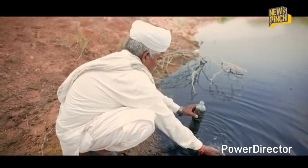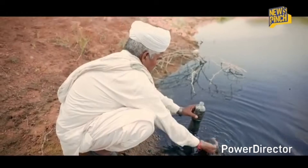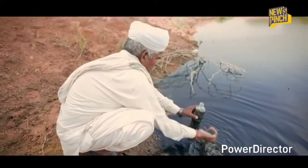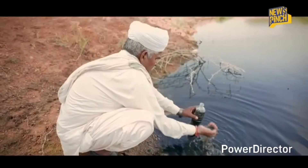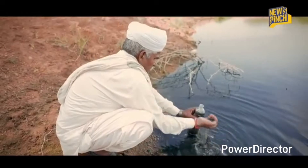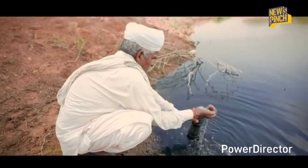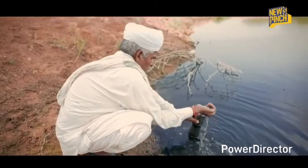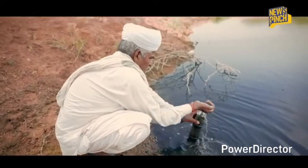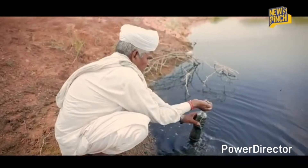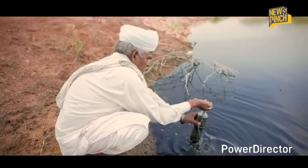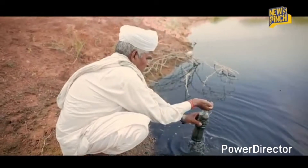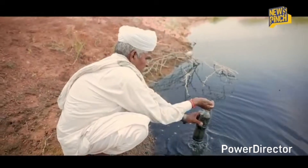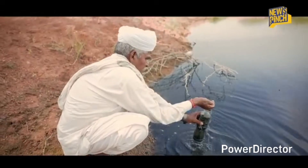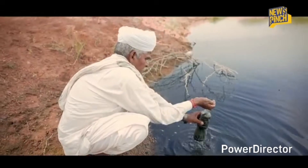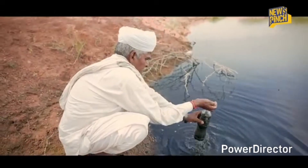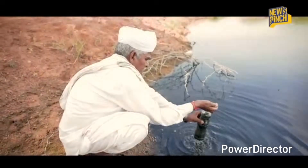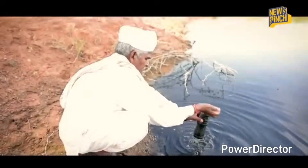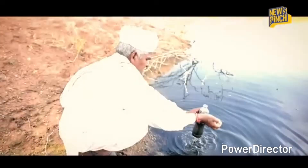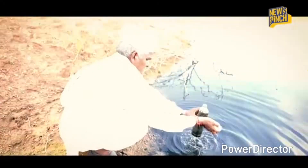सूखन